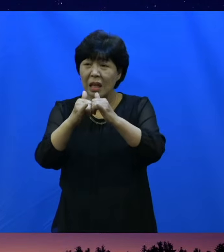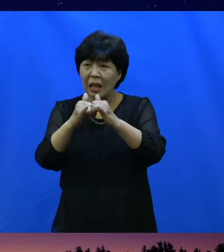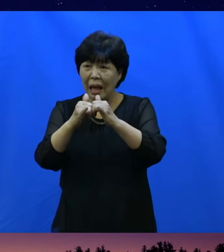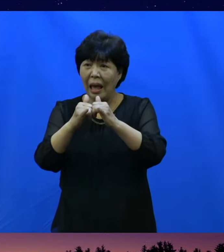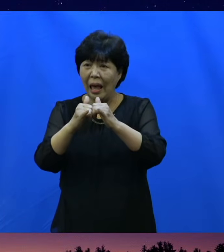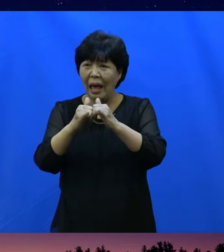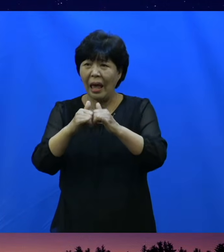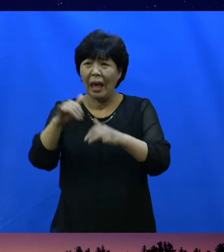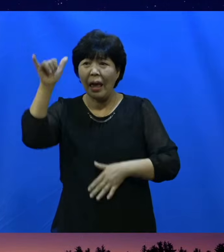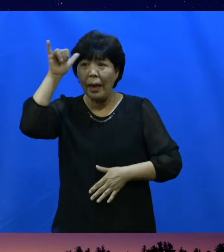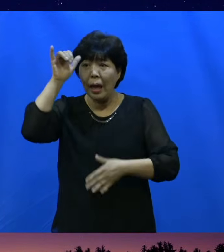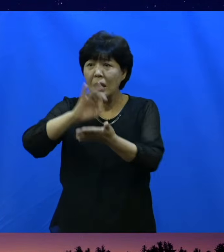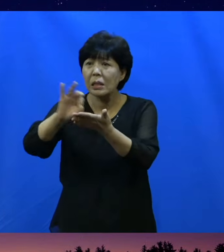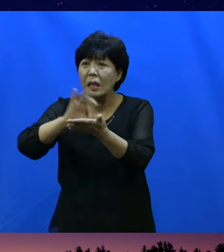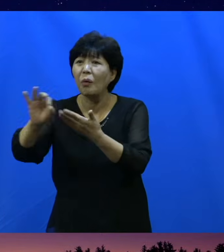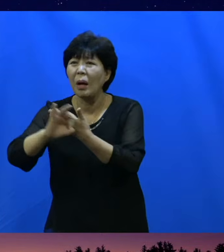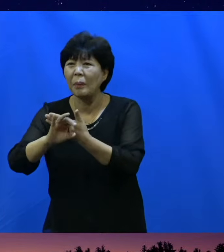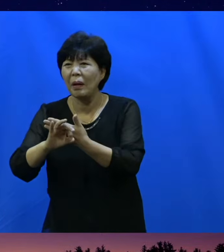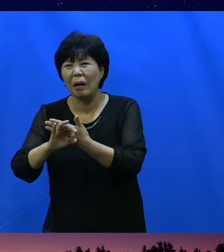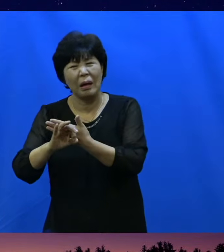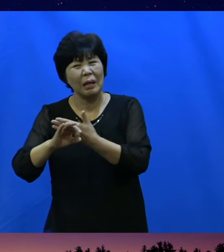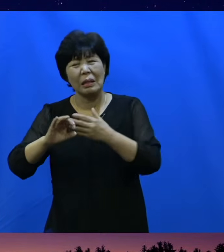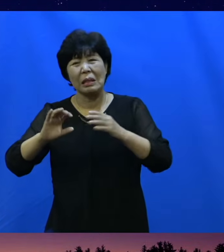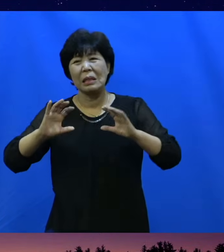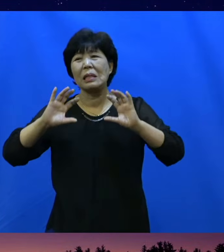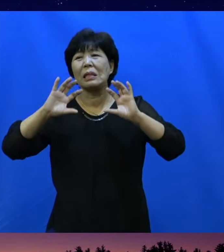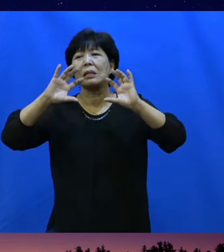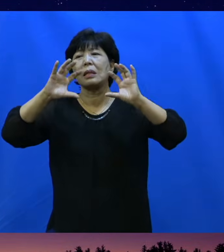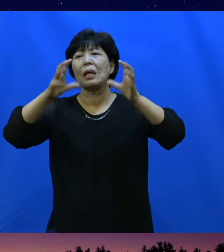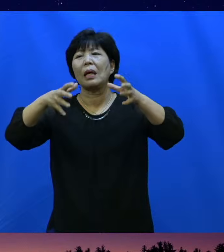도구로 쓰여지면 온 세계가 그냥 다 죽는 겁니다.